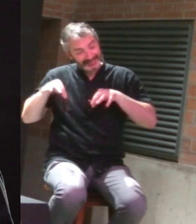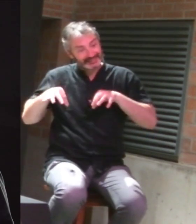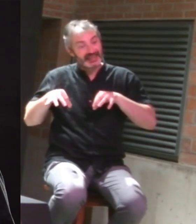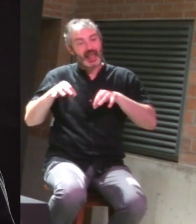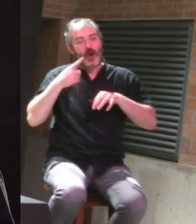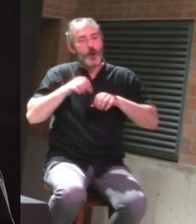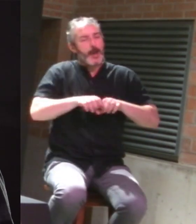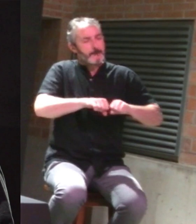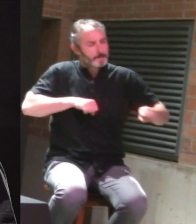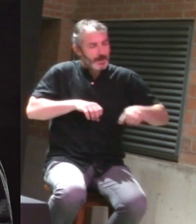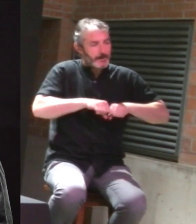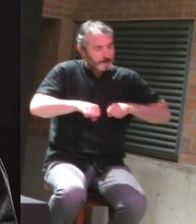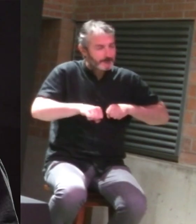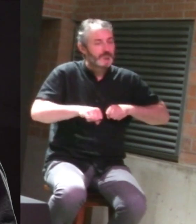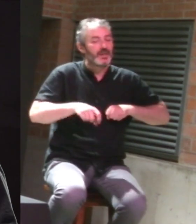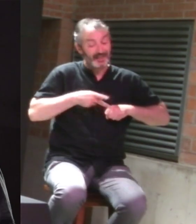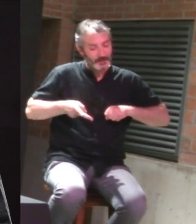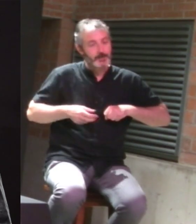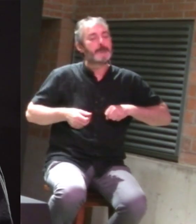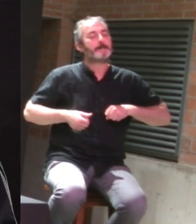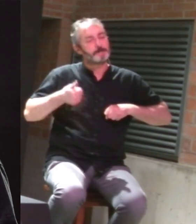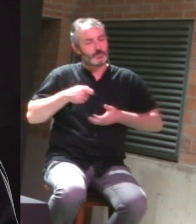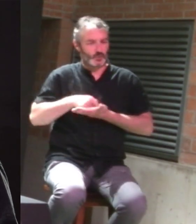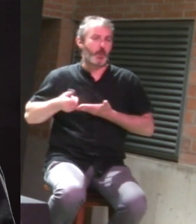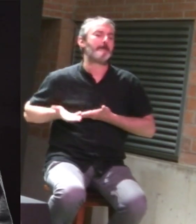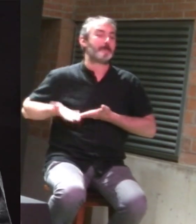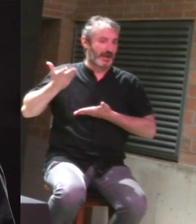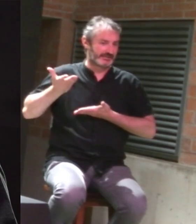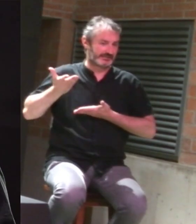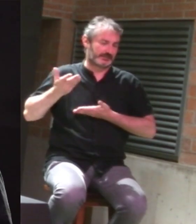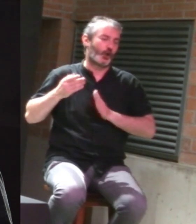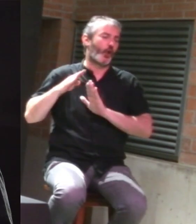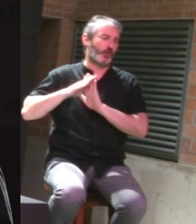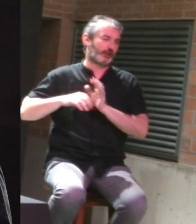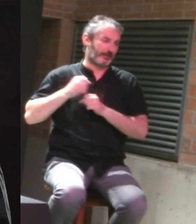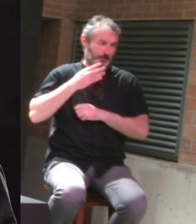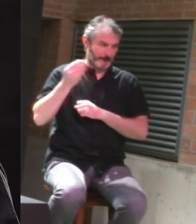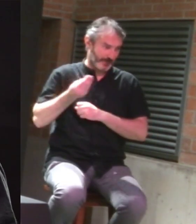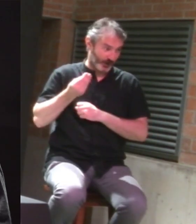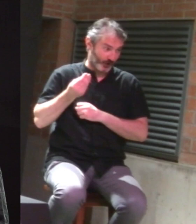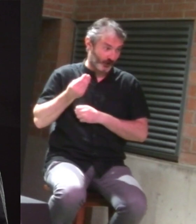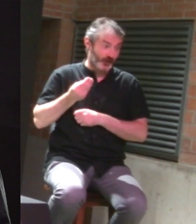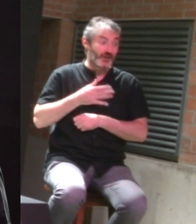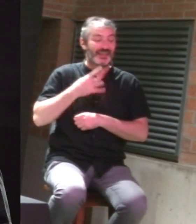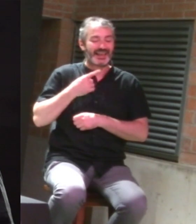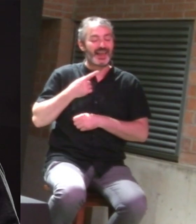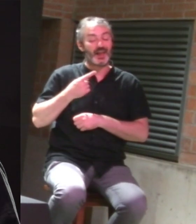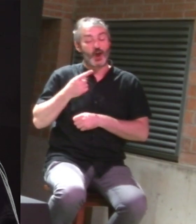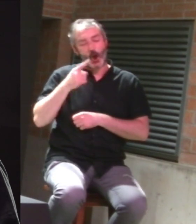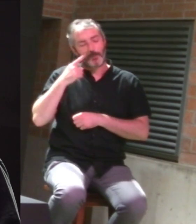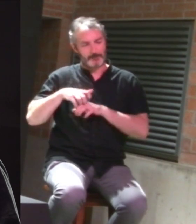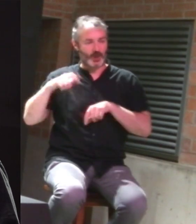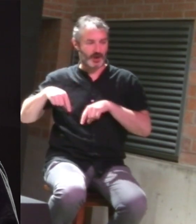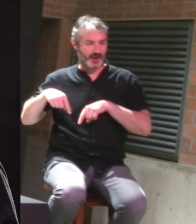y aprestos eran sectores mejor pagados, con mejores condiciones de trabajo y, por tanto, se mantuvo el